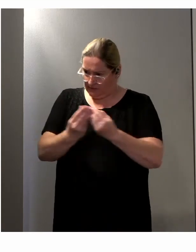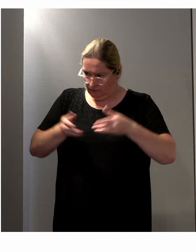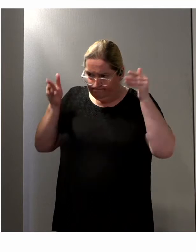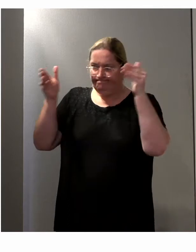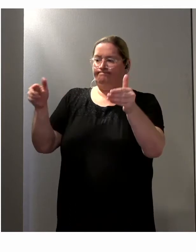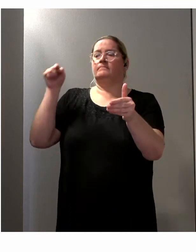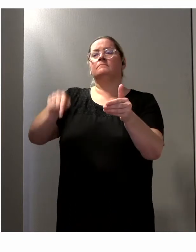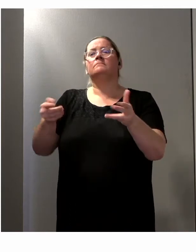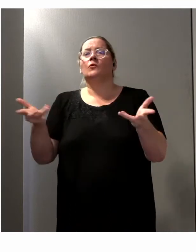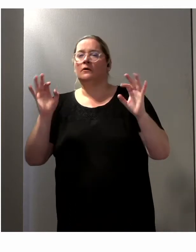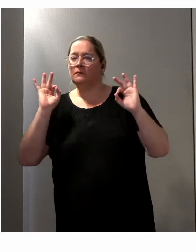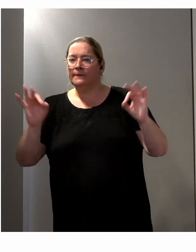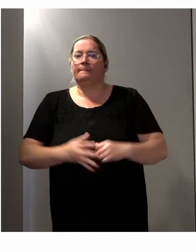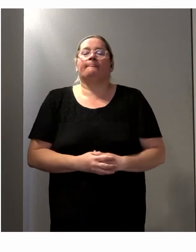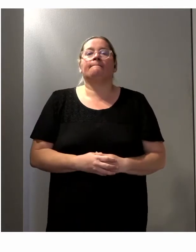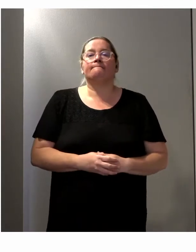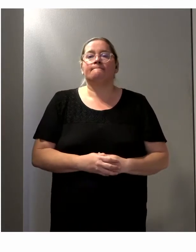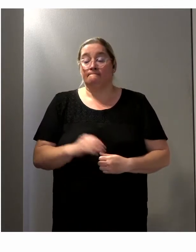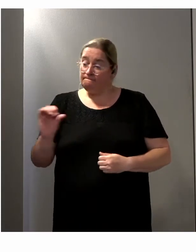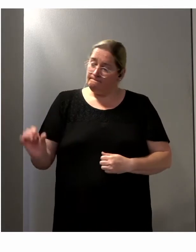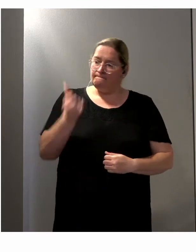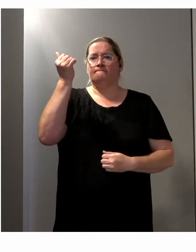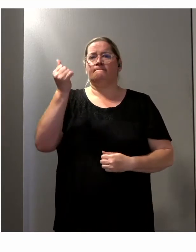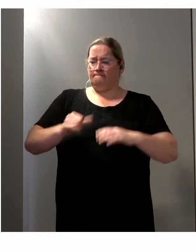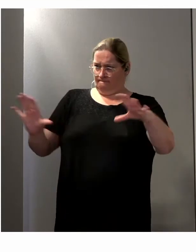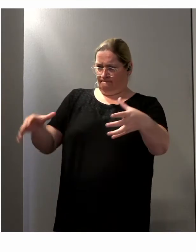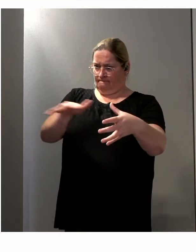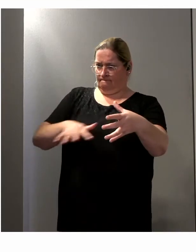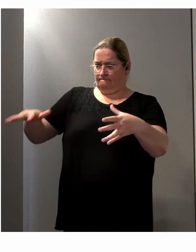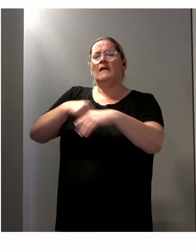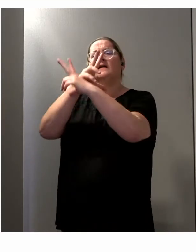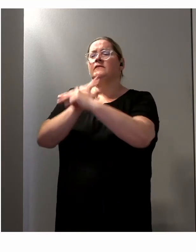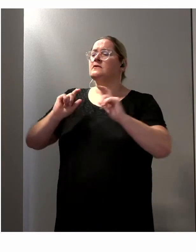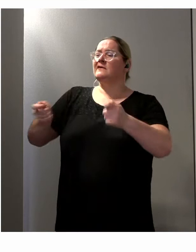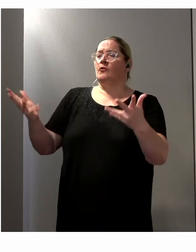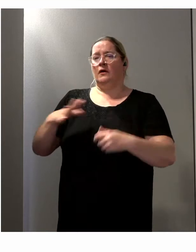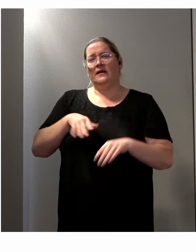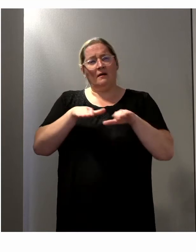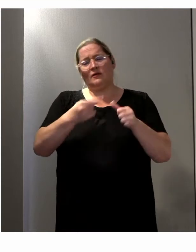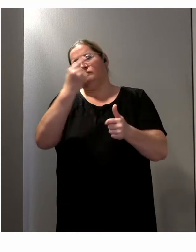D'abord, il faut s'entendre sur comment on va définir cette population. Et là encore, il y a plusieurs façons de le faire.